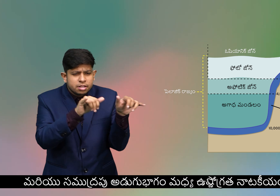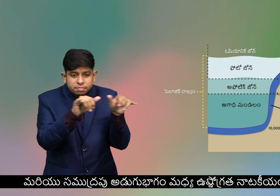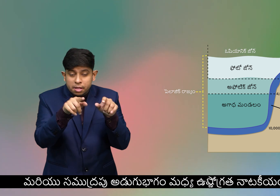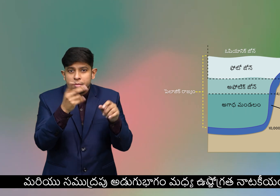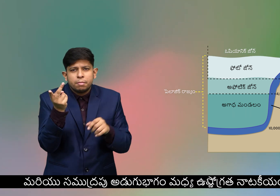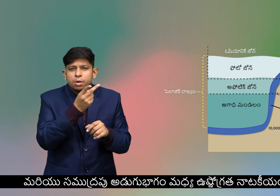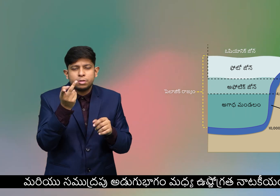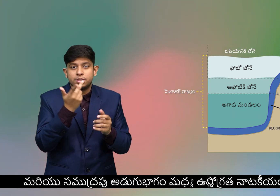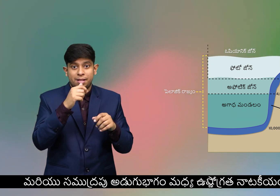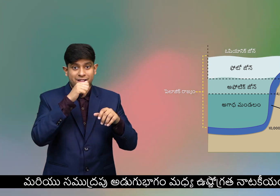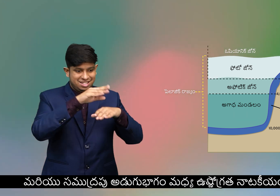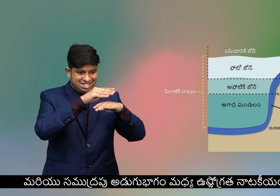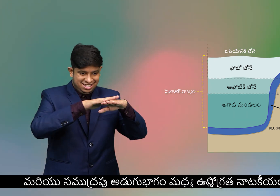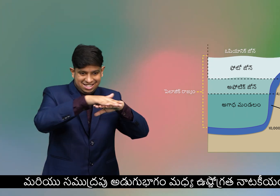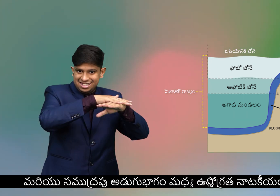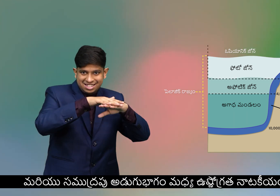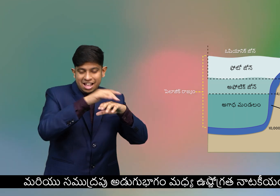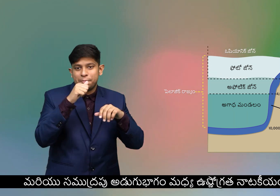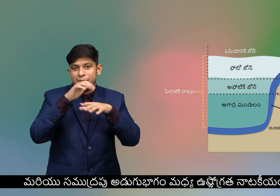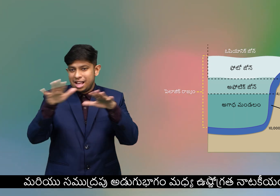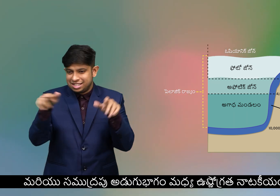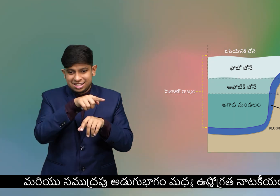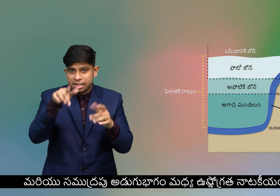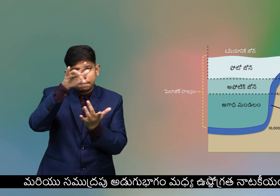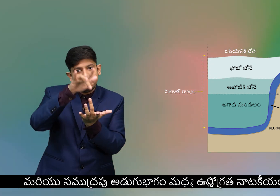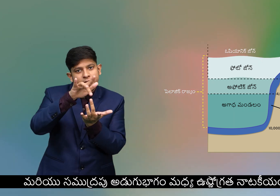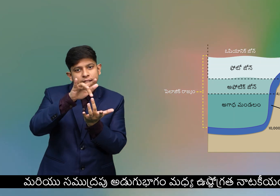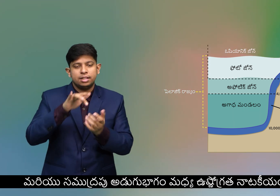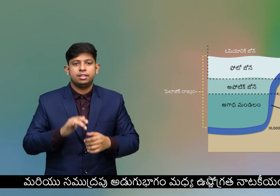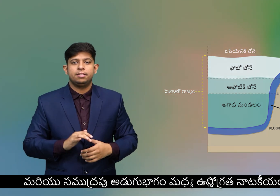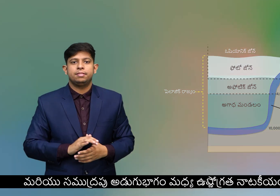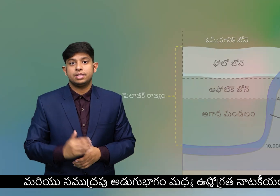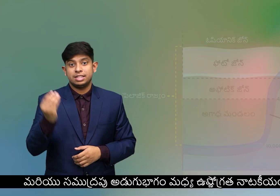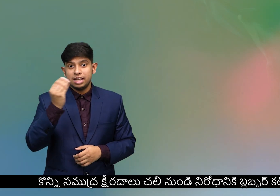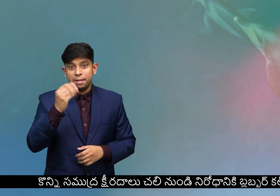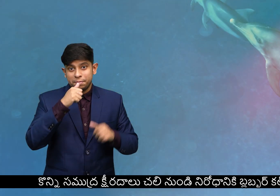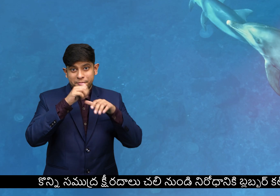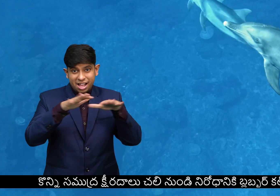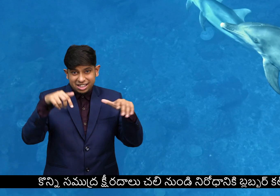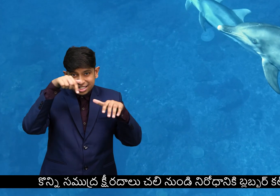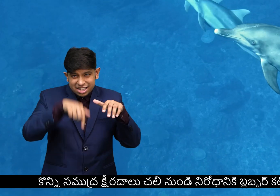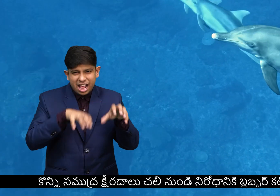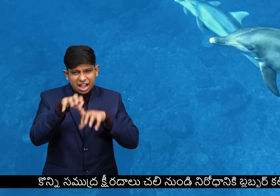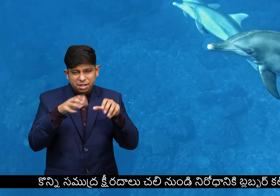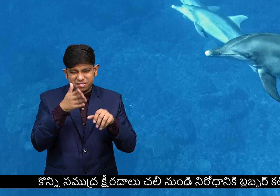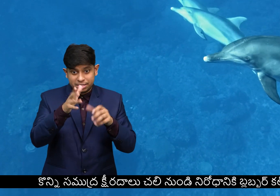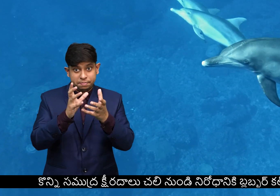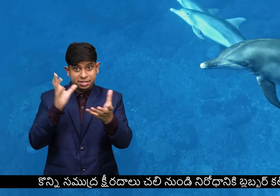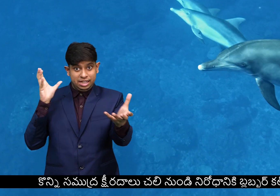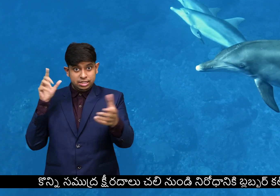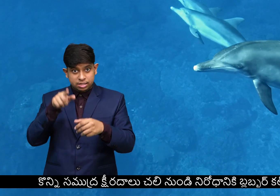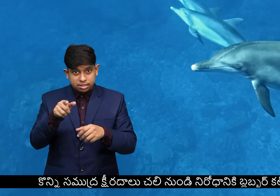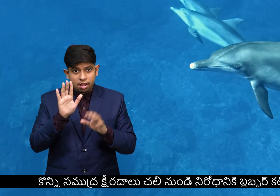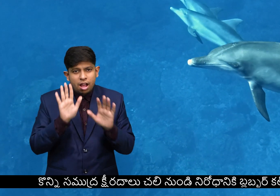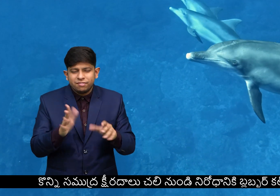మరియు సముద్రపు అడుగుభాగం మధ్య ఉష్ణోగ్రత నాటకీయంగా మారుతుంది. కొన్ని సముద్ర క్షీరదాలు చలి